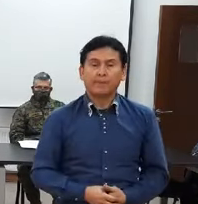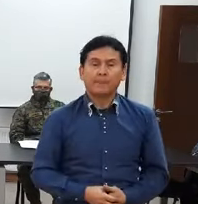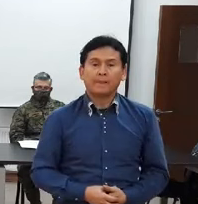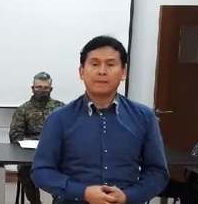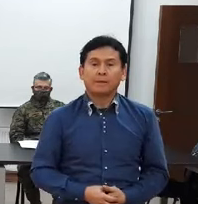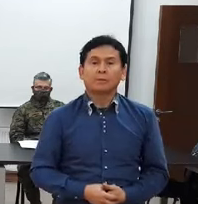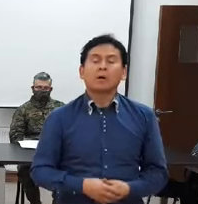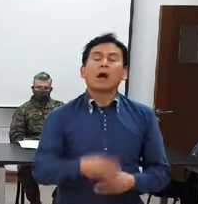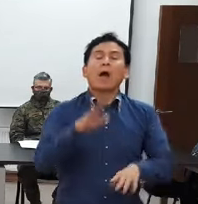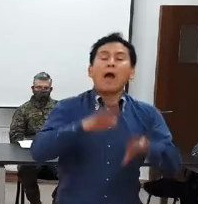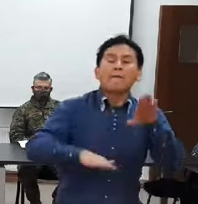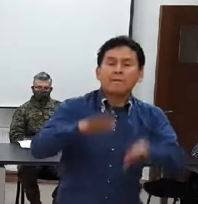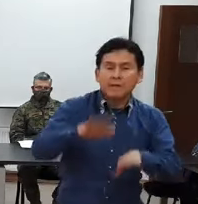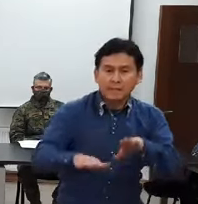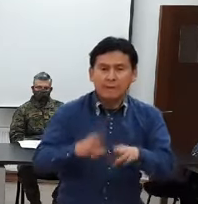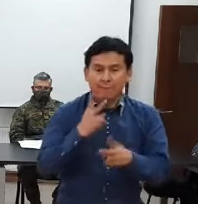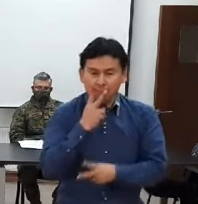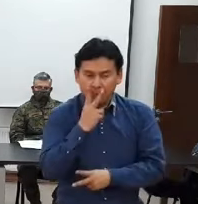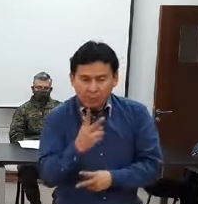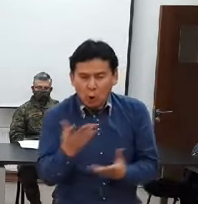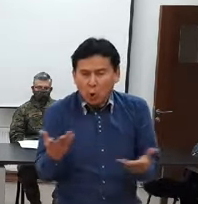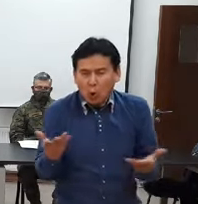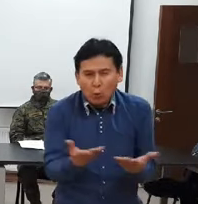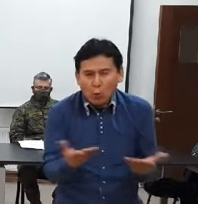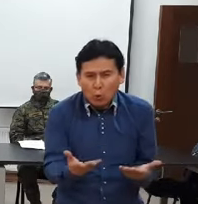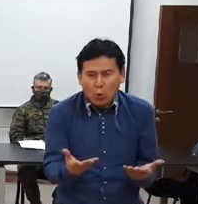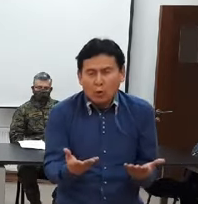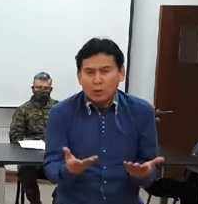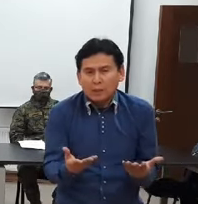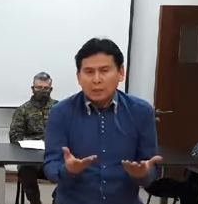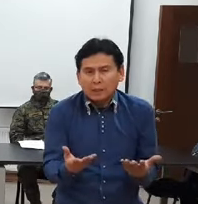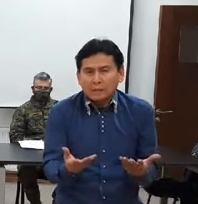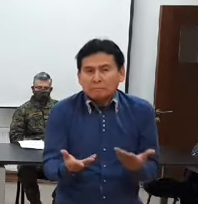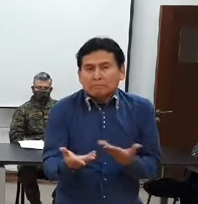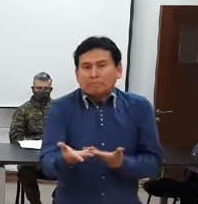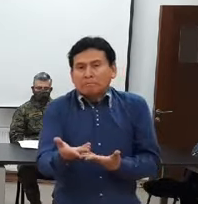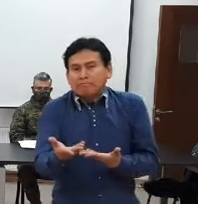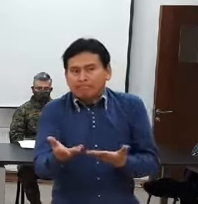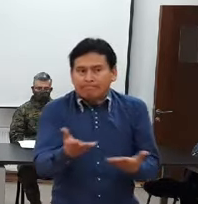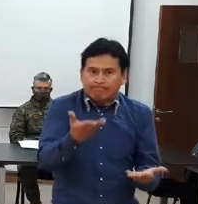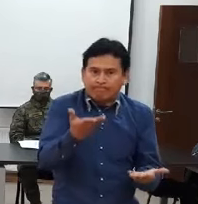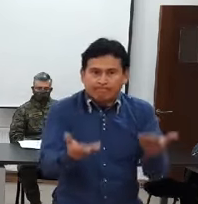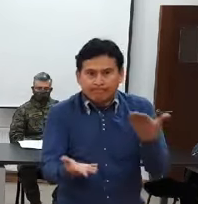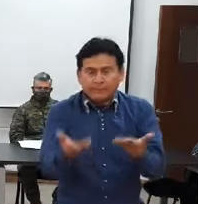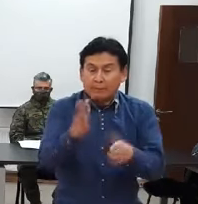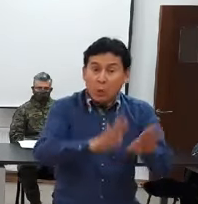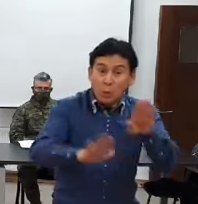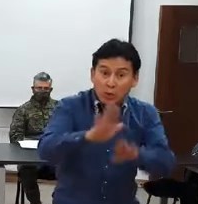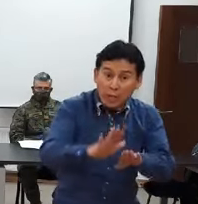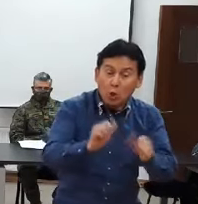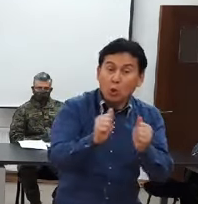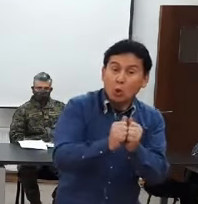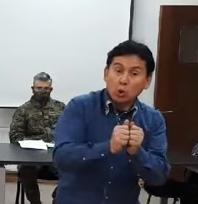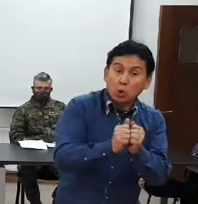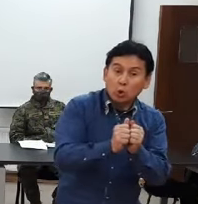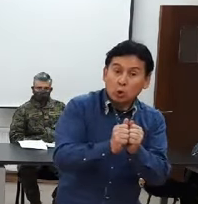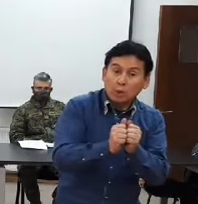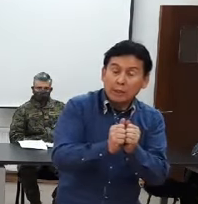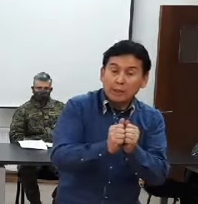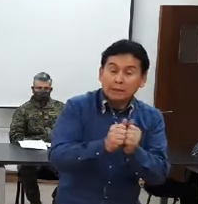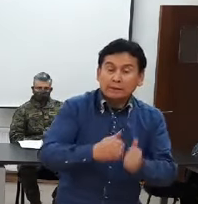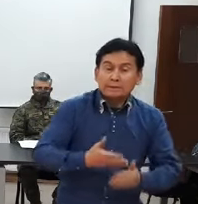Muchas veces vamos a tener que ver cómo compatibilizamos ese resguardo que queremos con los